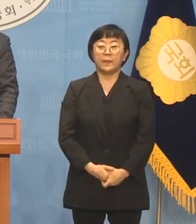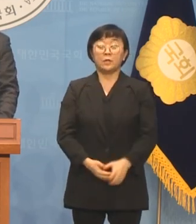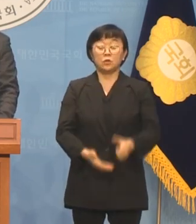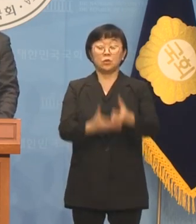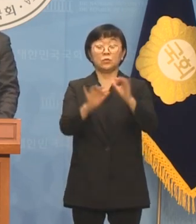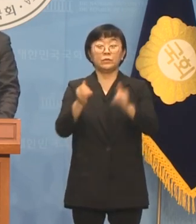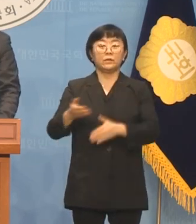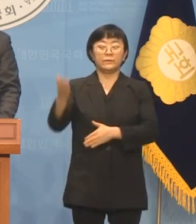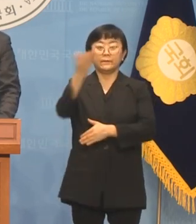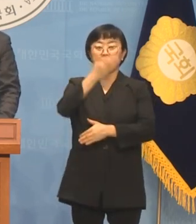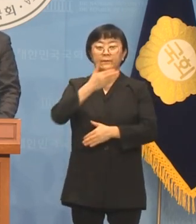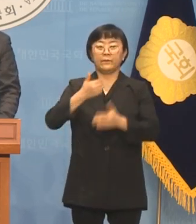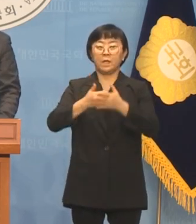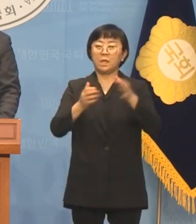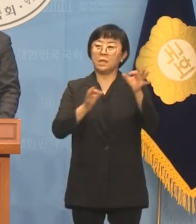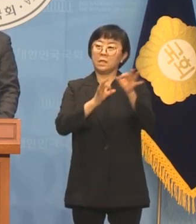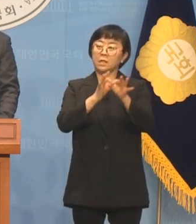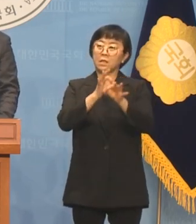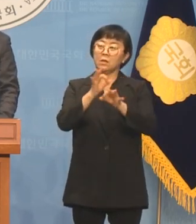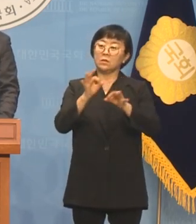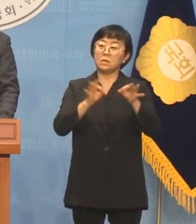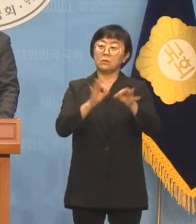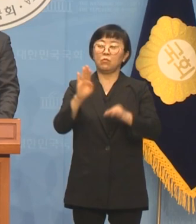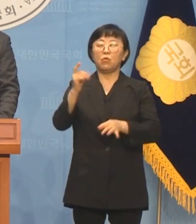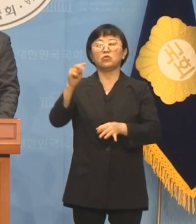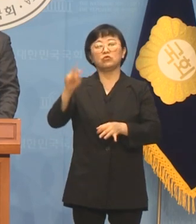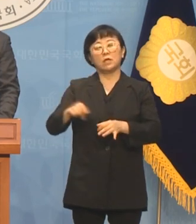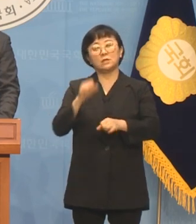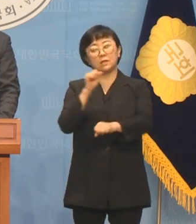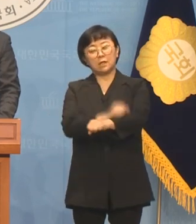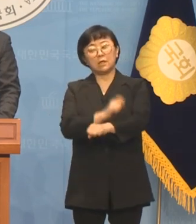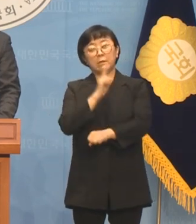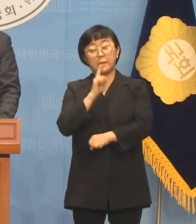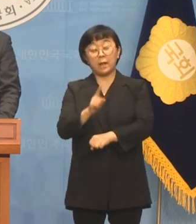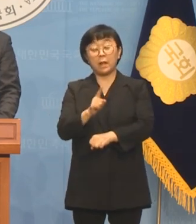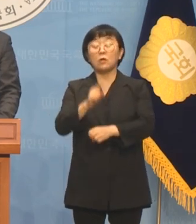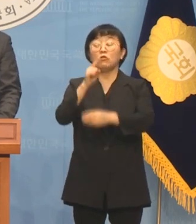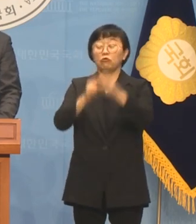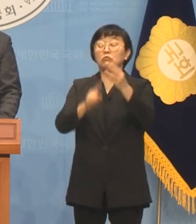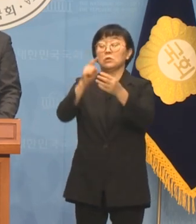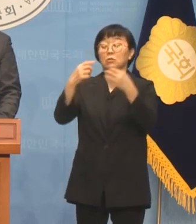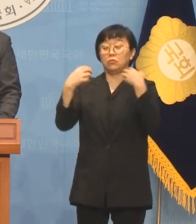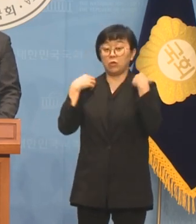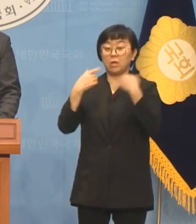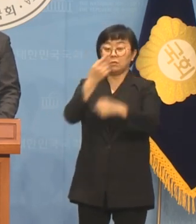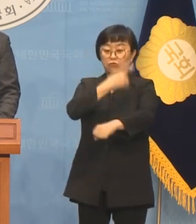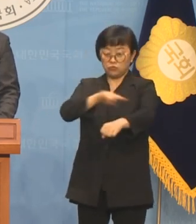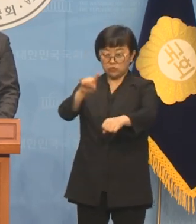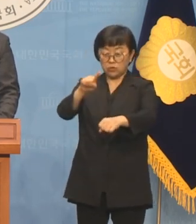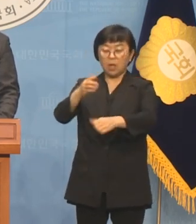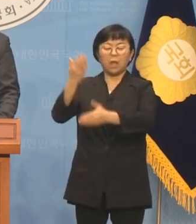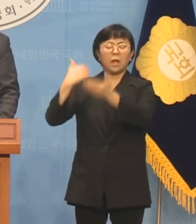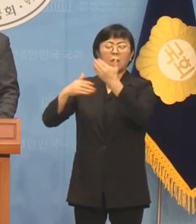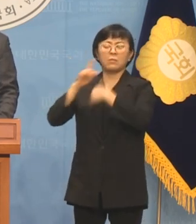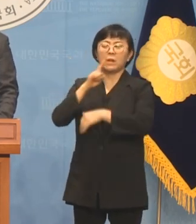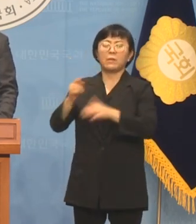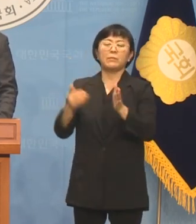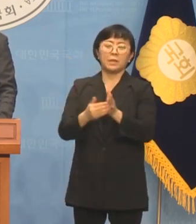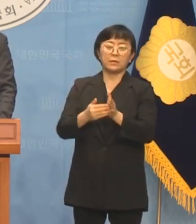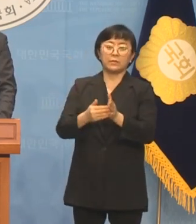존경하는 국민 여러분, 경제는 보수가 잘한다라는 말은 윤석열 정부의 무능으로 옛말이 되고